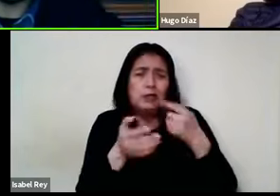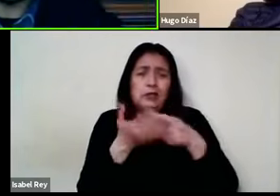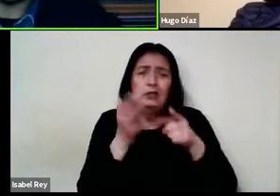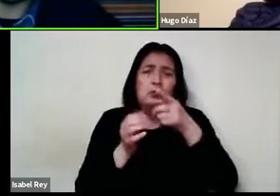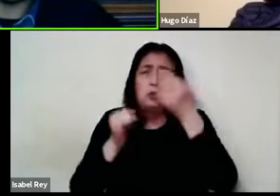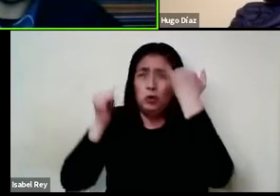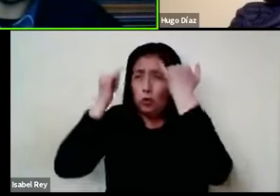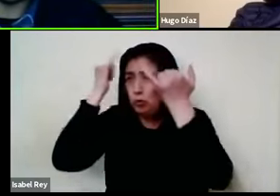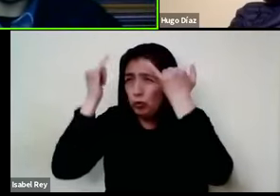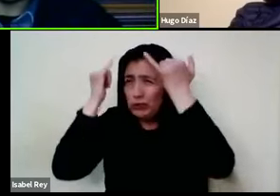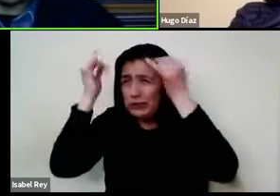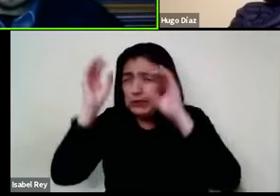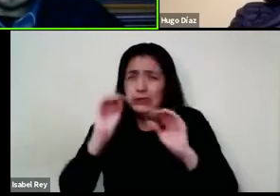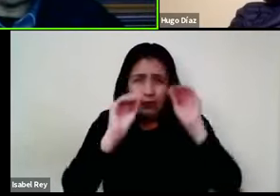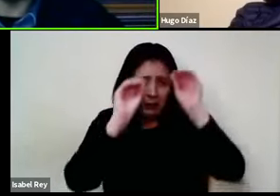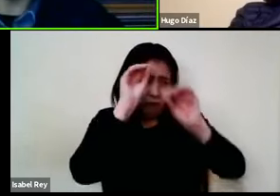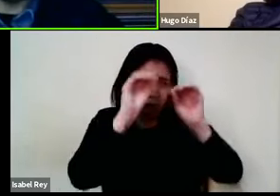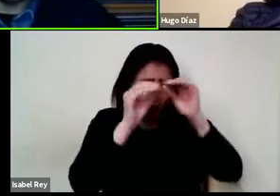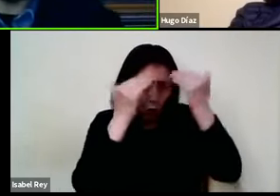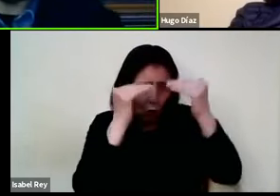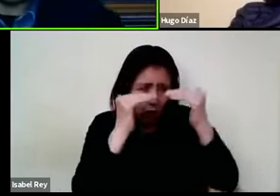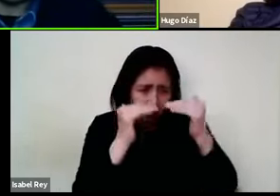ideas las esquematizas,